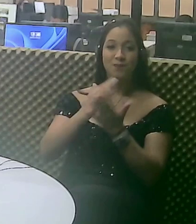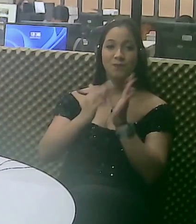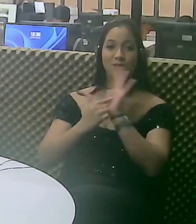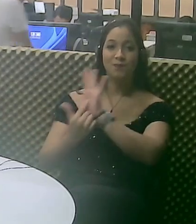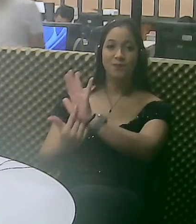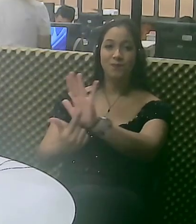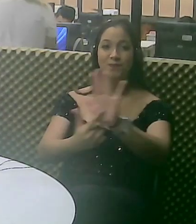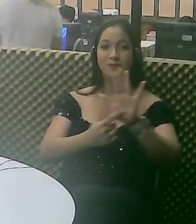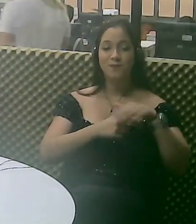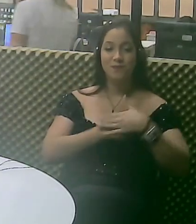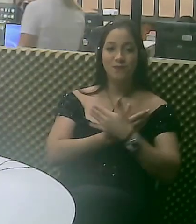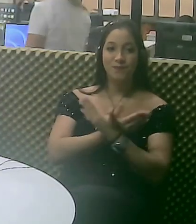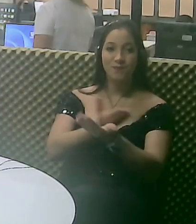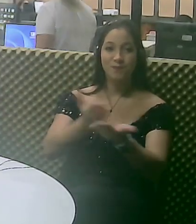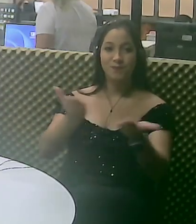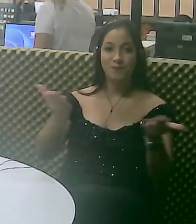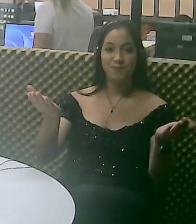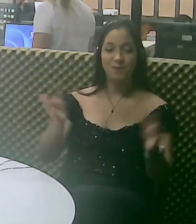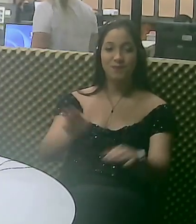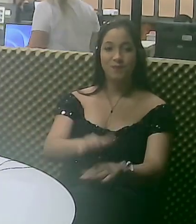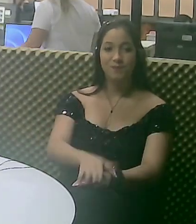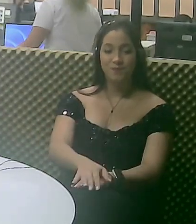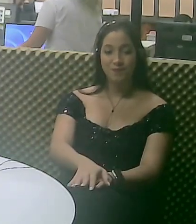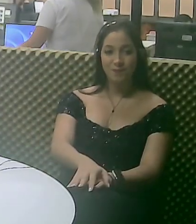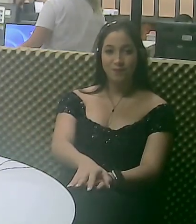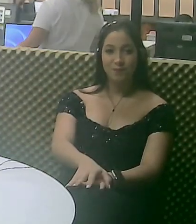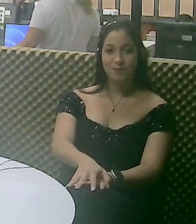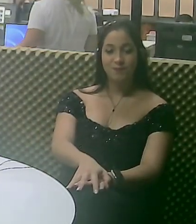Uberlândia no ar pra você.